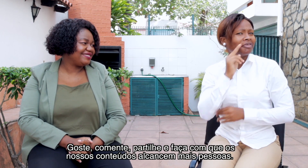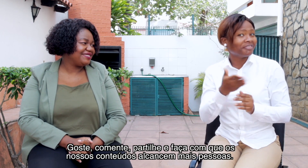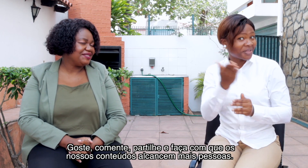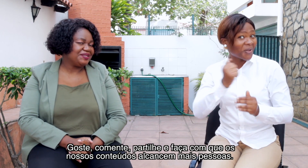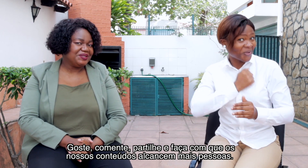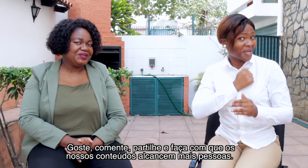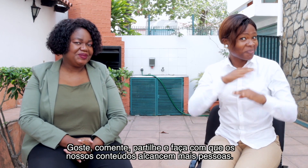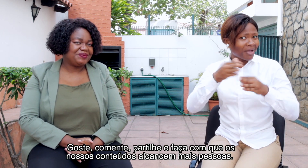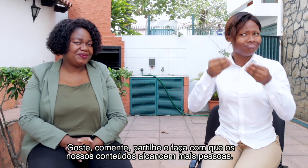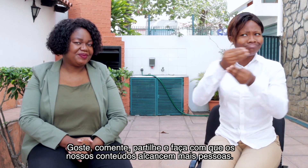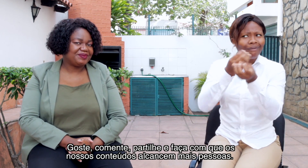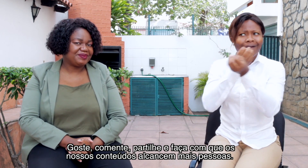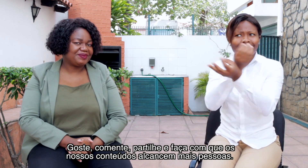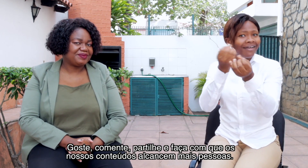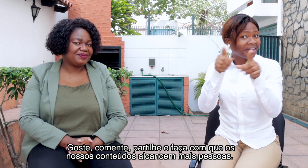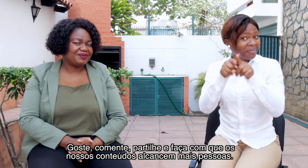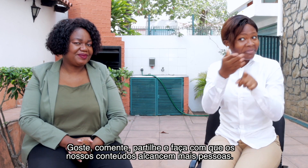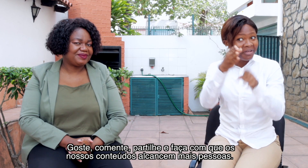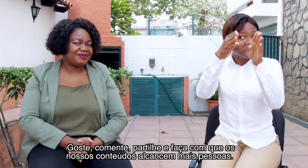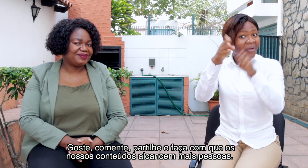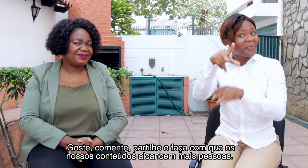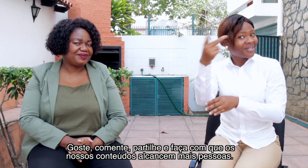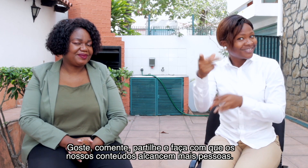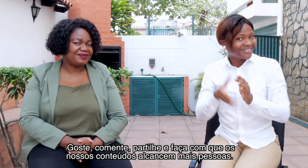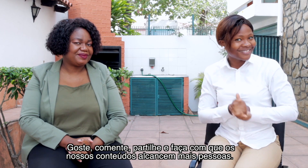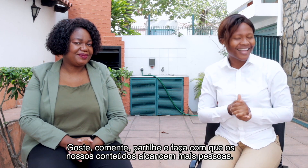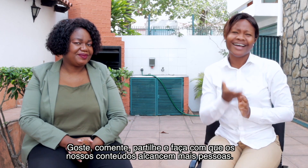Goste, comente, partilhe e faça com que os nossos